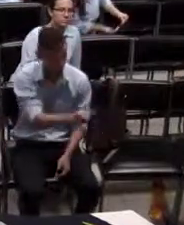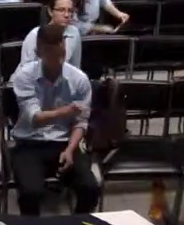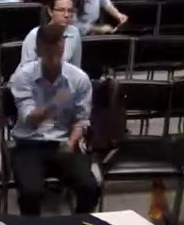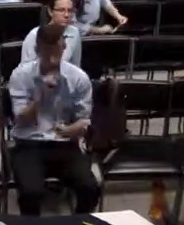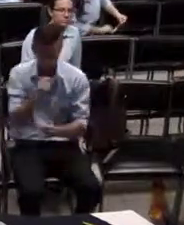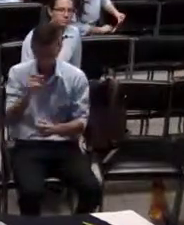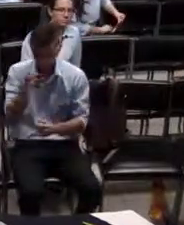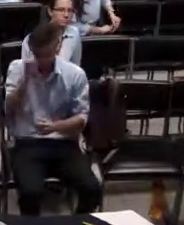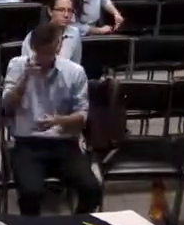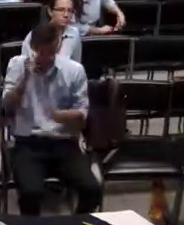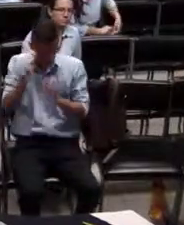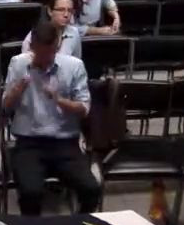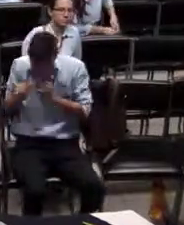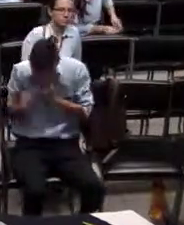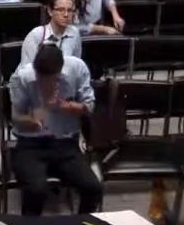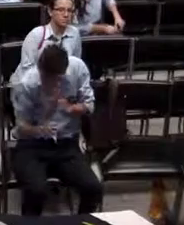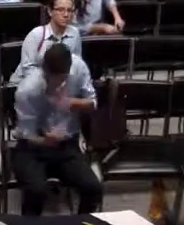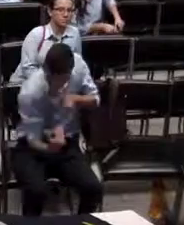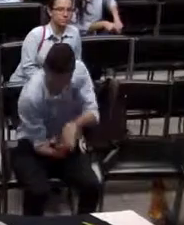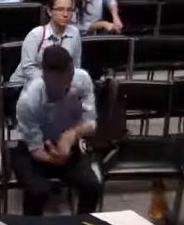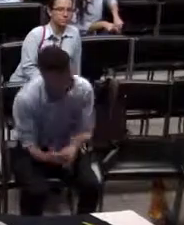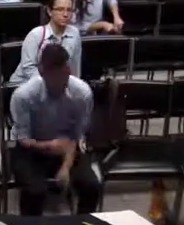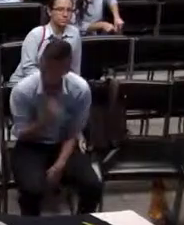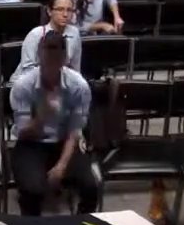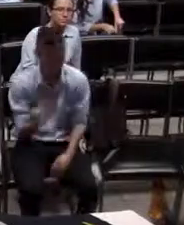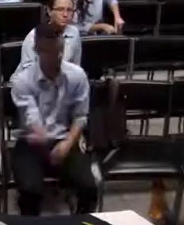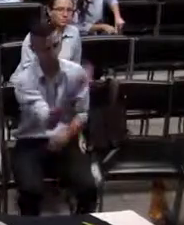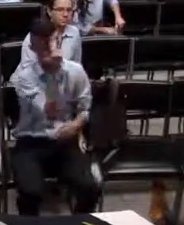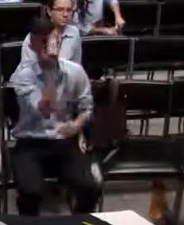visuales, pues esta persona logra formarse. Pero